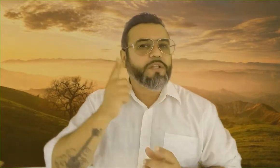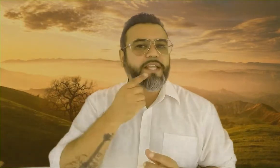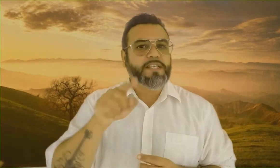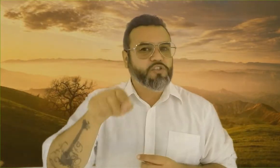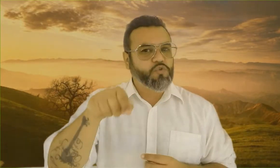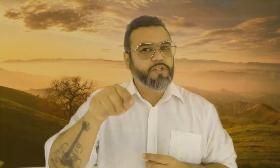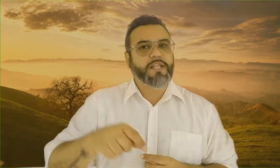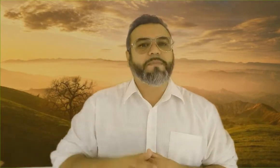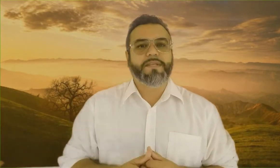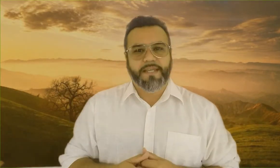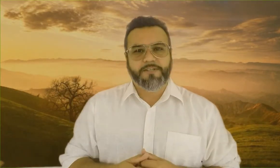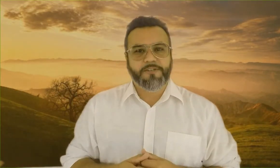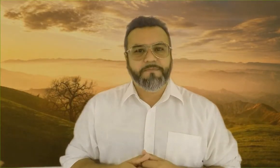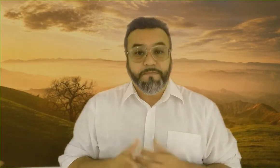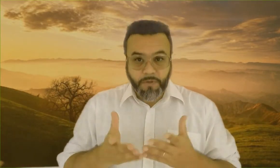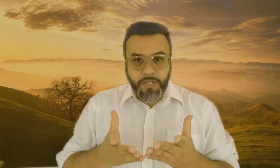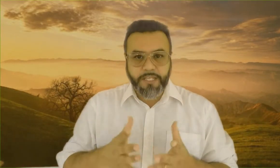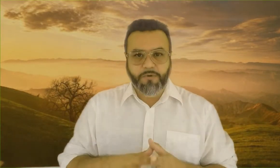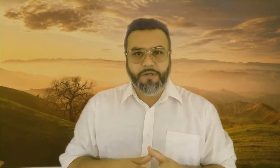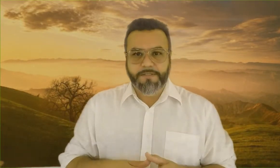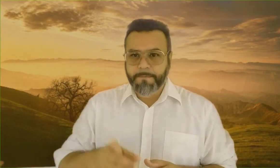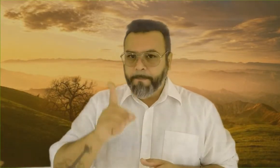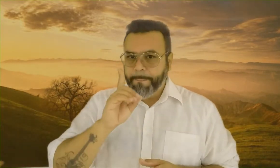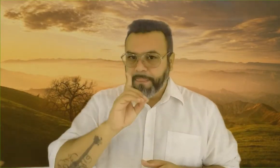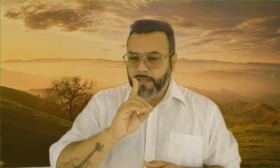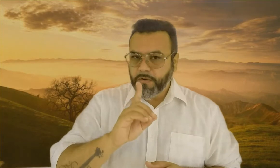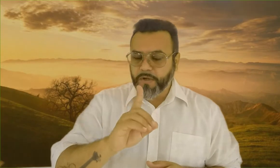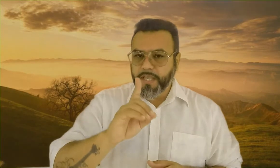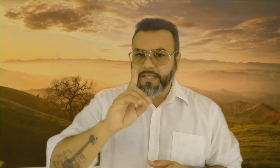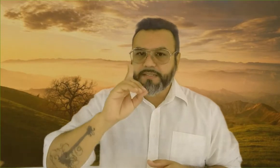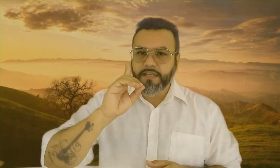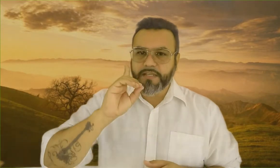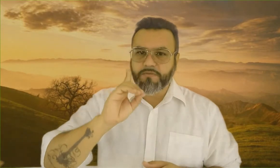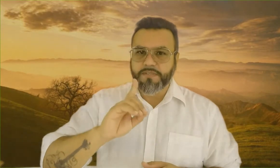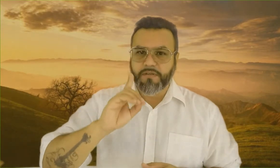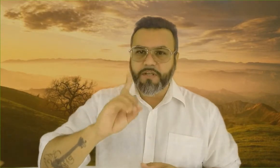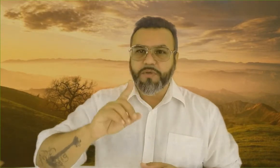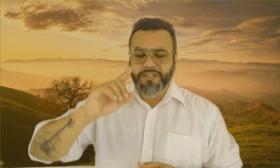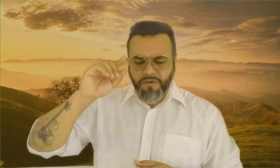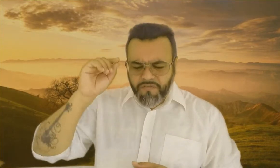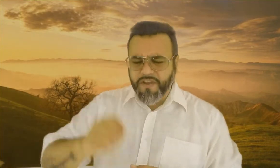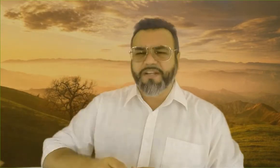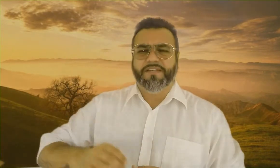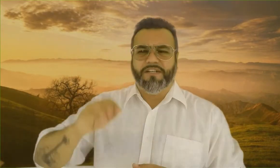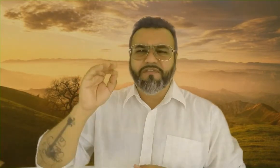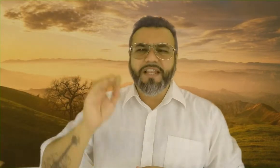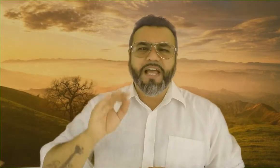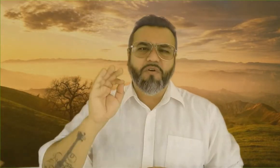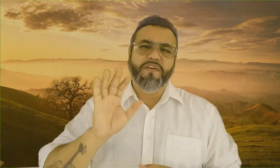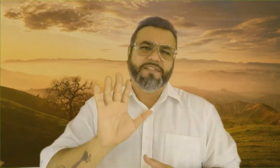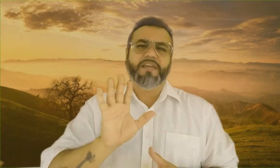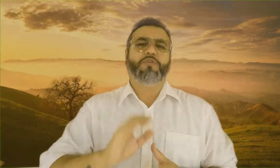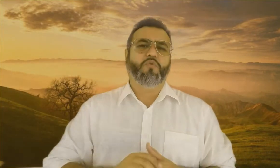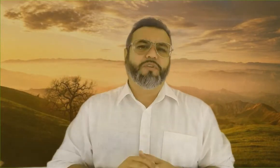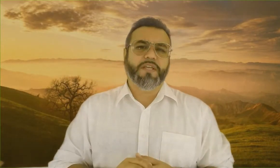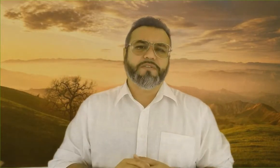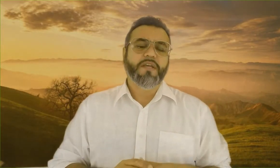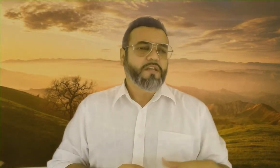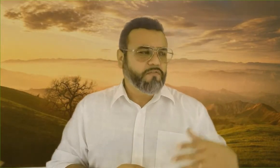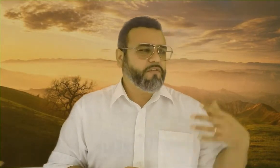comunidade surda ali presente. Olha que coisa. Conheça a situação linguística, conversa, vai lá conversar com o contexto. Eu vou